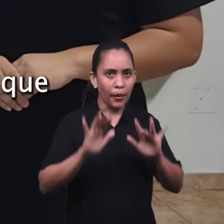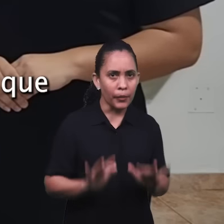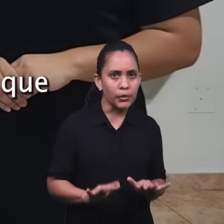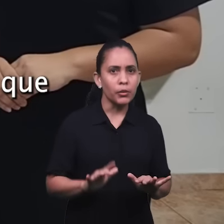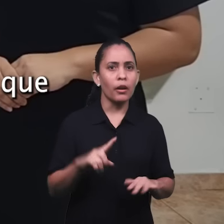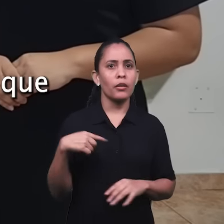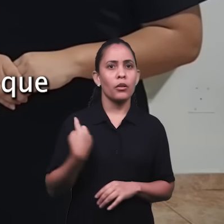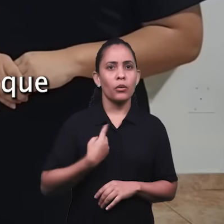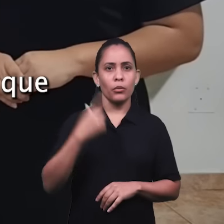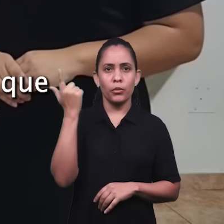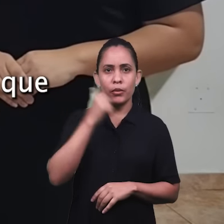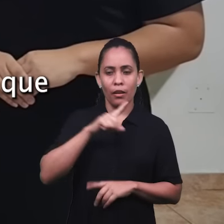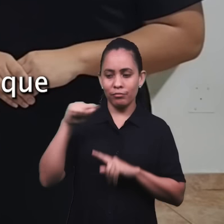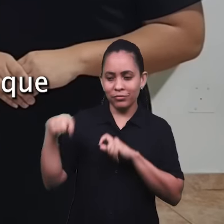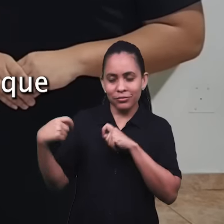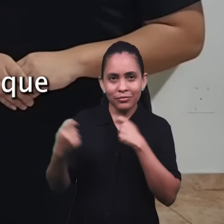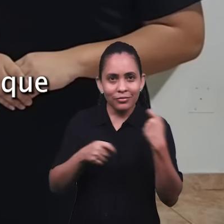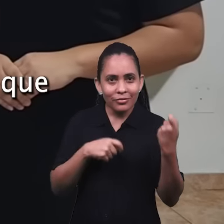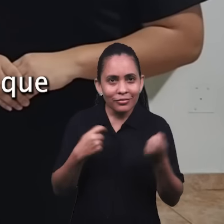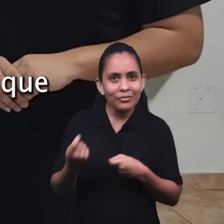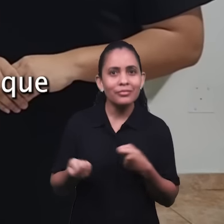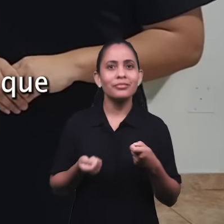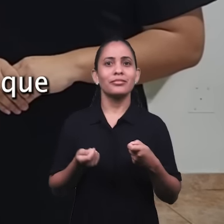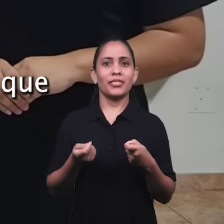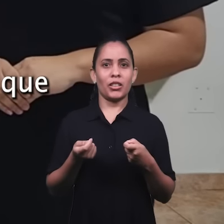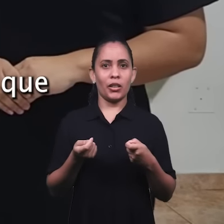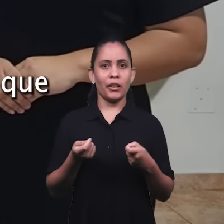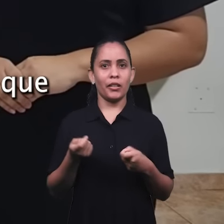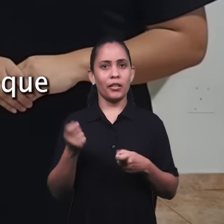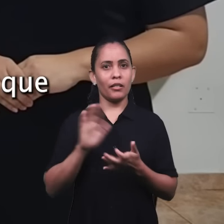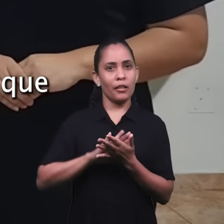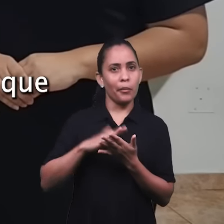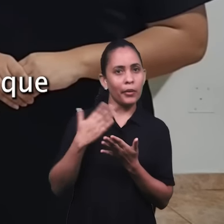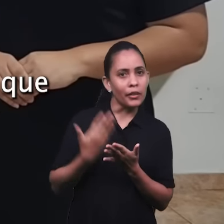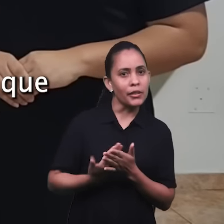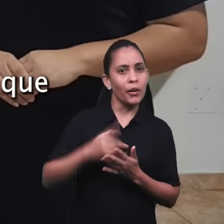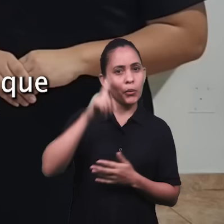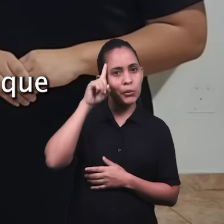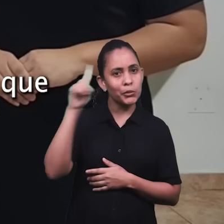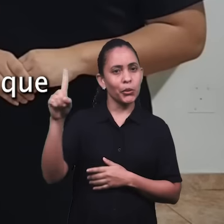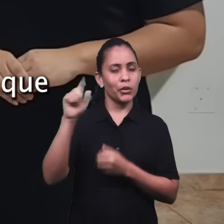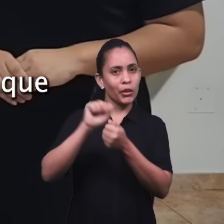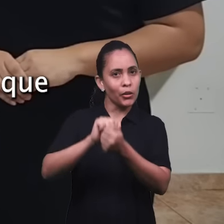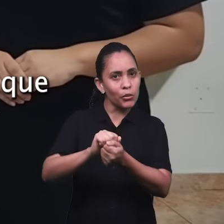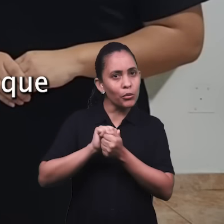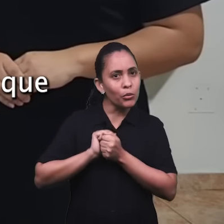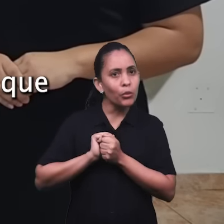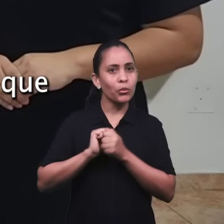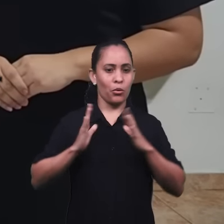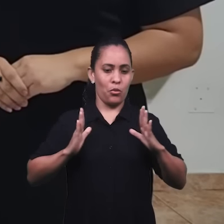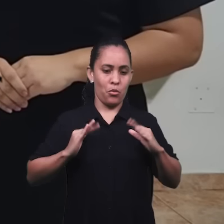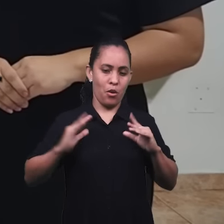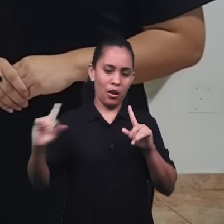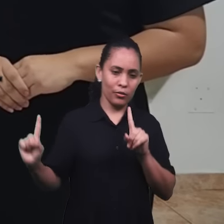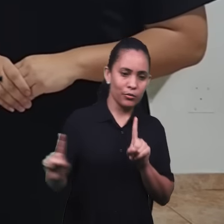enseñaban. Pero una cosa que siempre me decía, si el Señor te levantó es porque Él te va a estar preparando, te va a